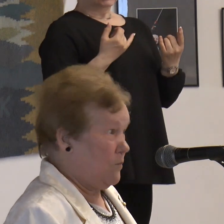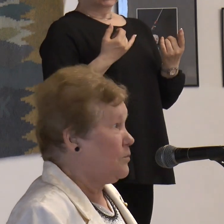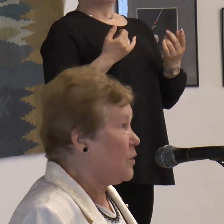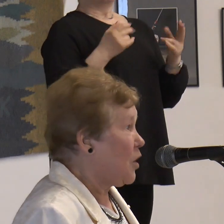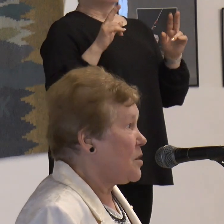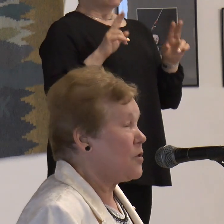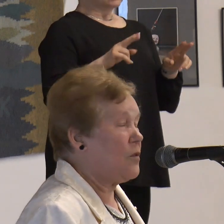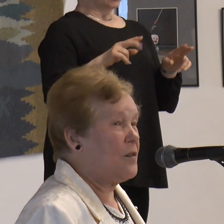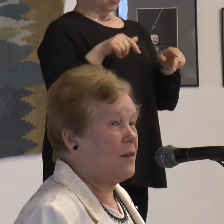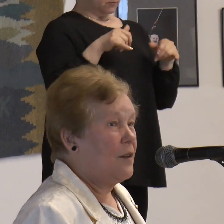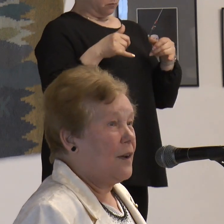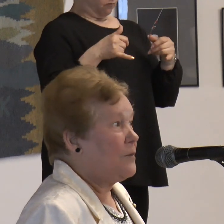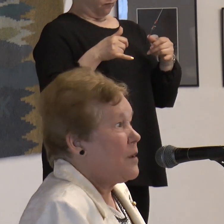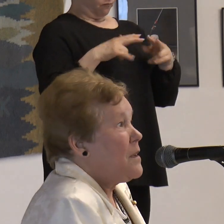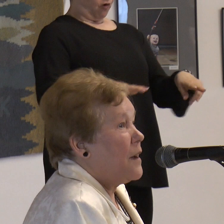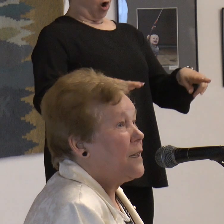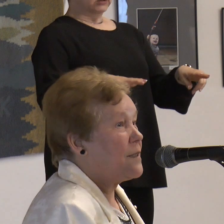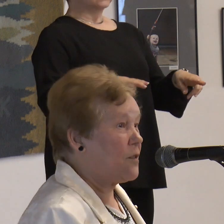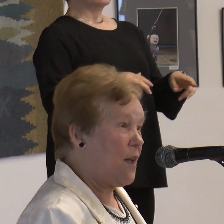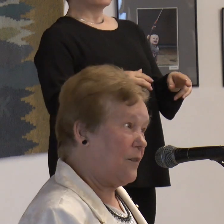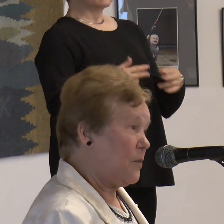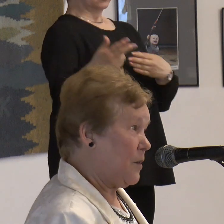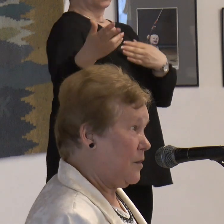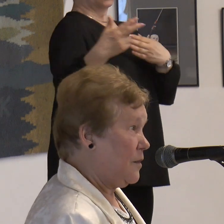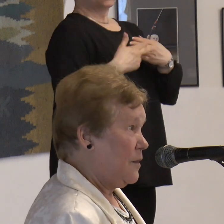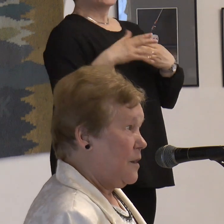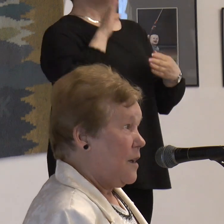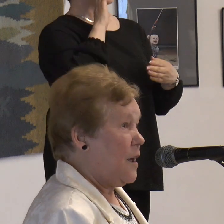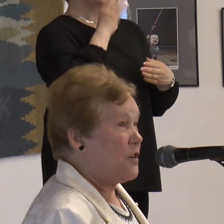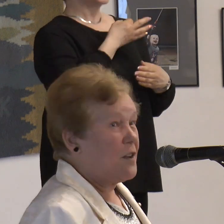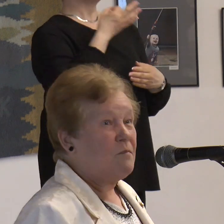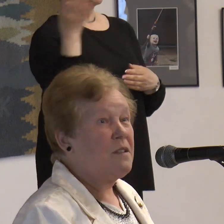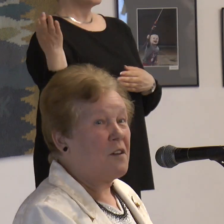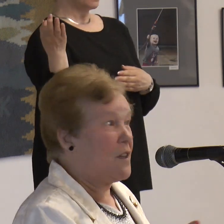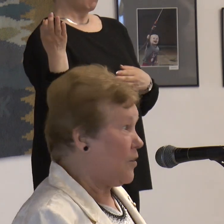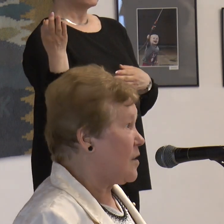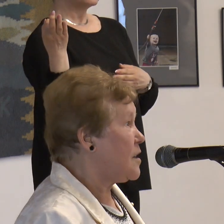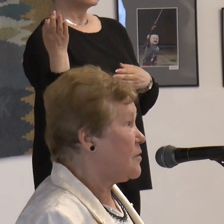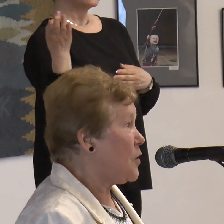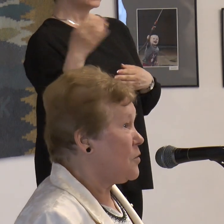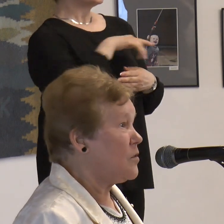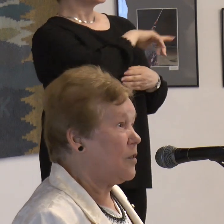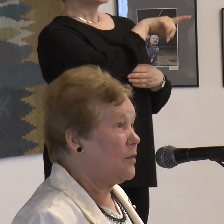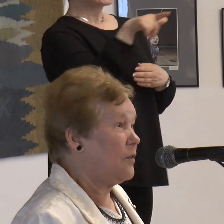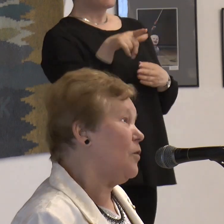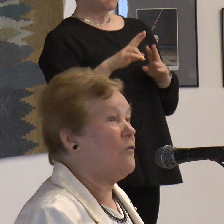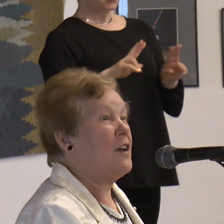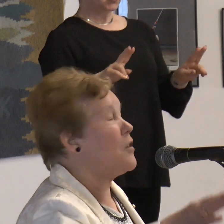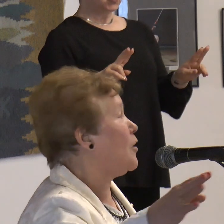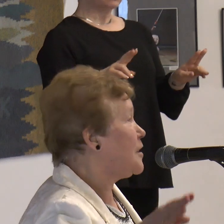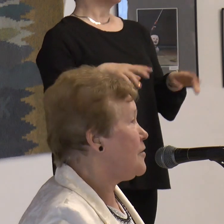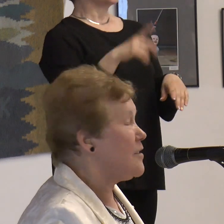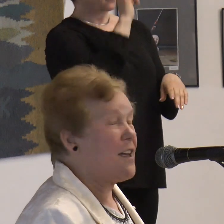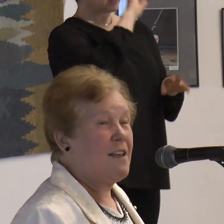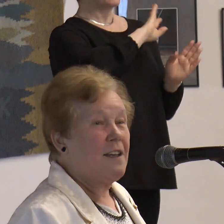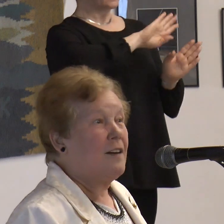ahogy mondtam is, hogy hát ugye mindjárt itt lesz az anyák napja. És mindannyian, akik itt vagyunk, jó, a